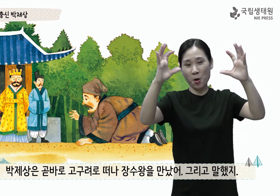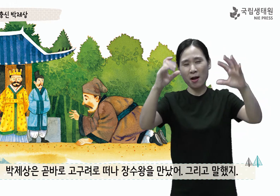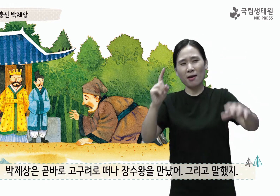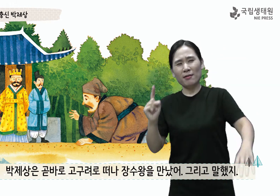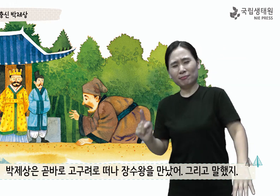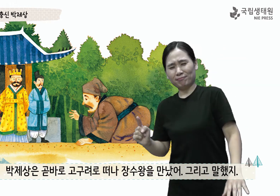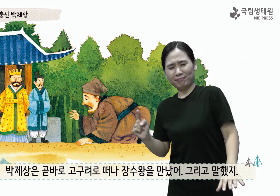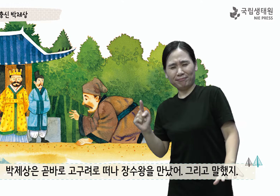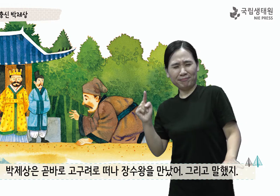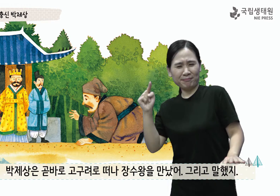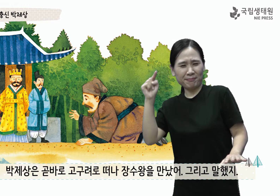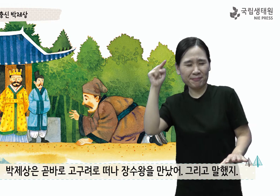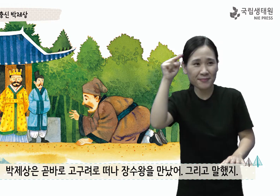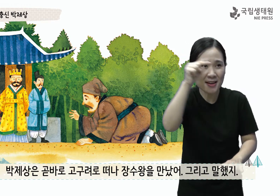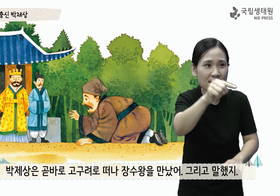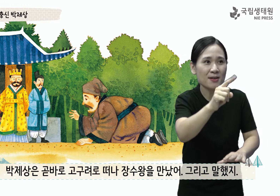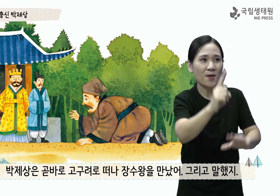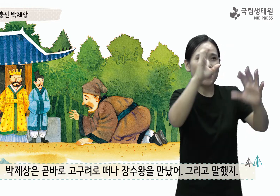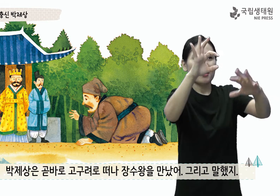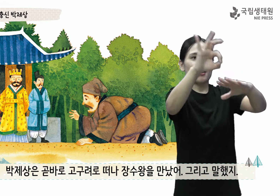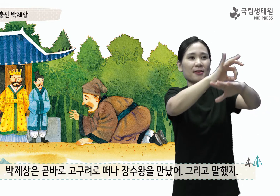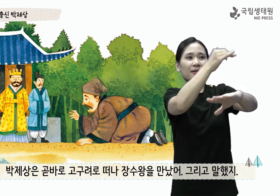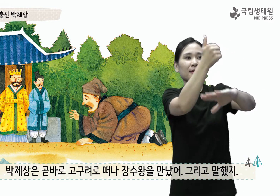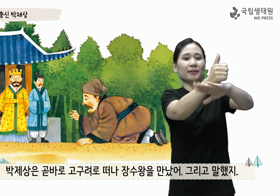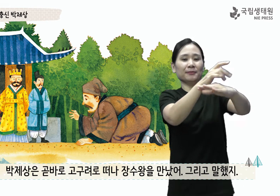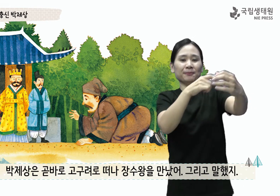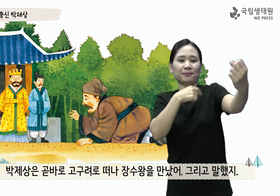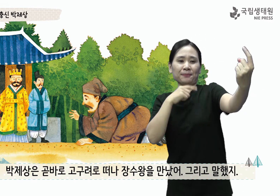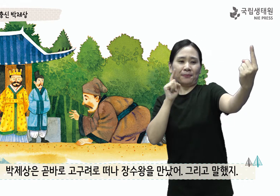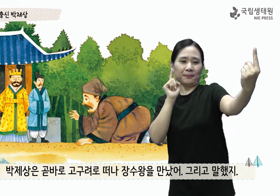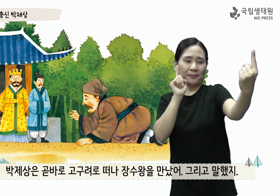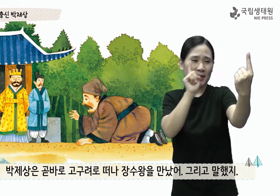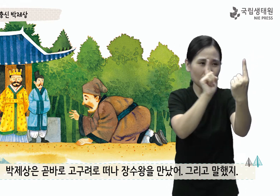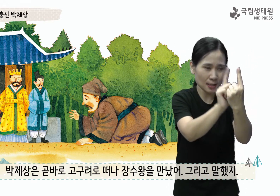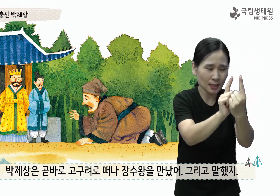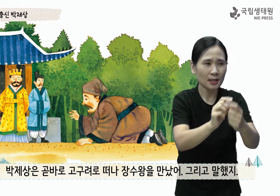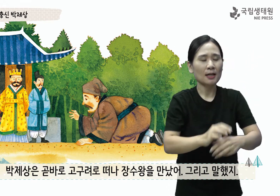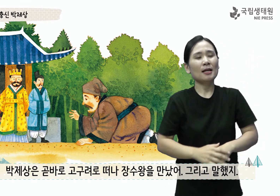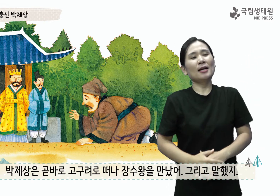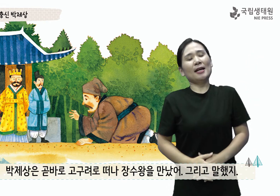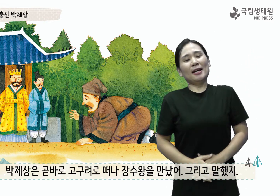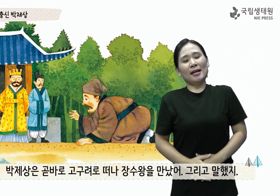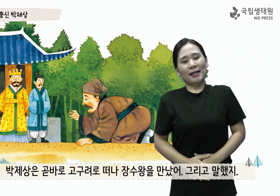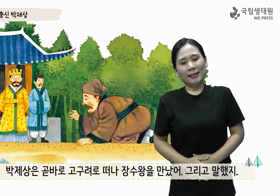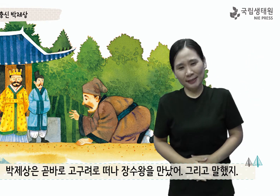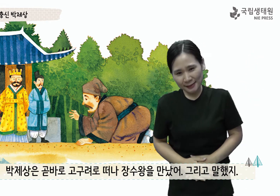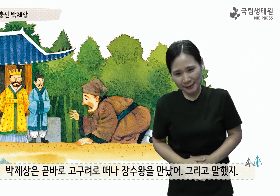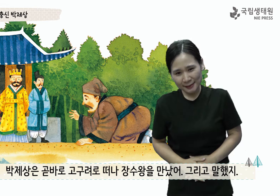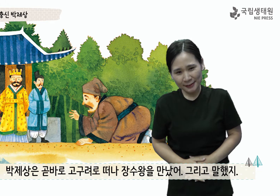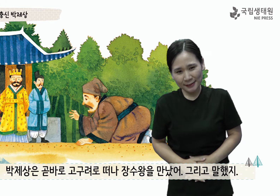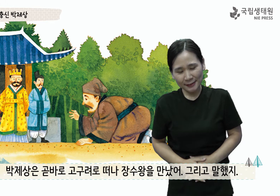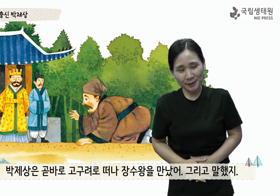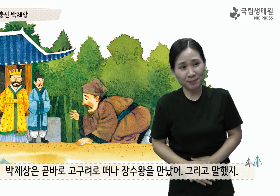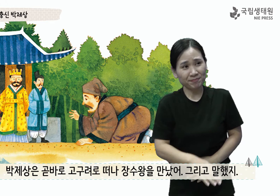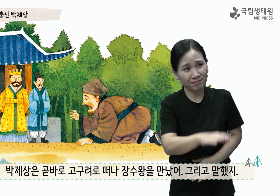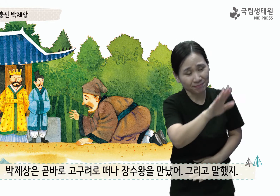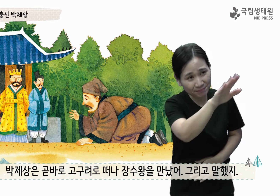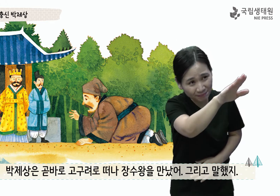박재상은 곧바로 고구려로 떠나 장수왕을 만났어. 그리고 말했지.